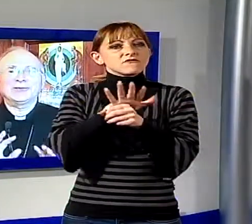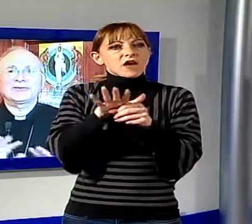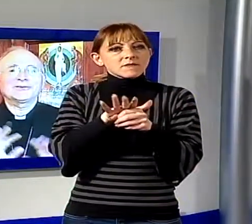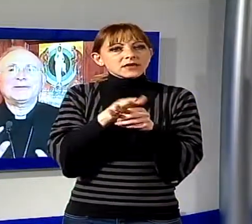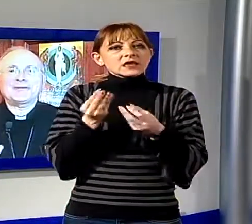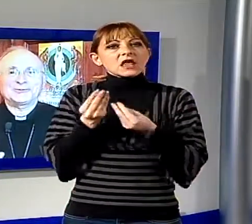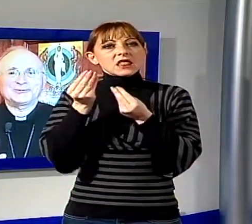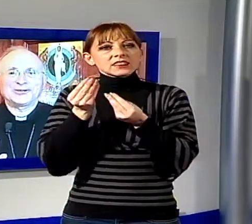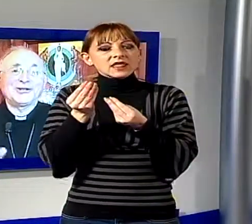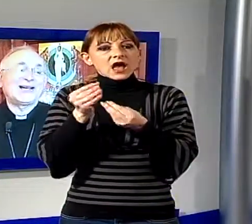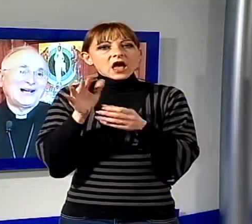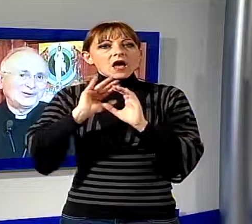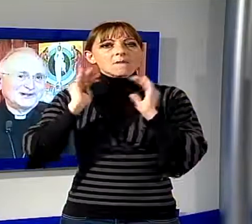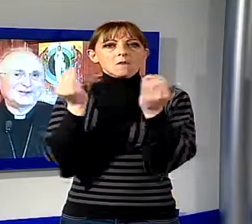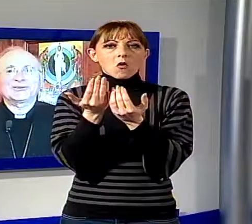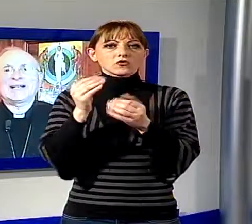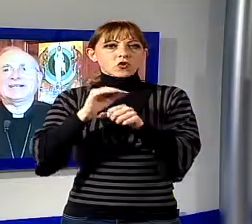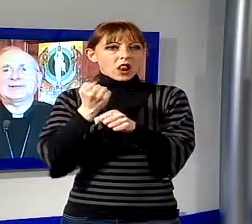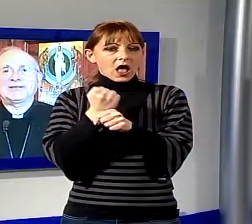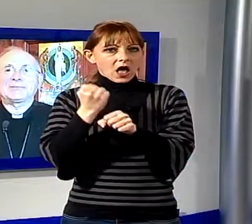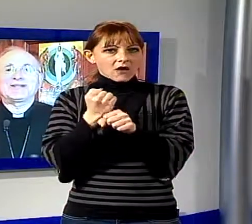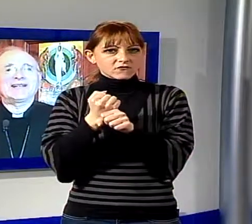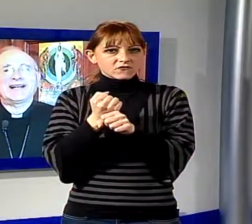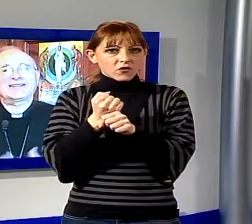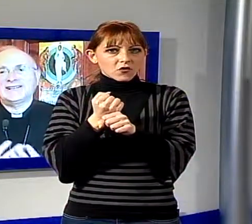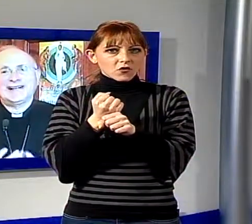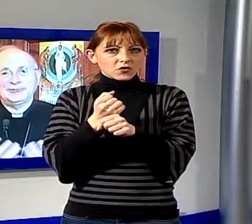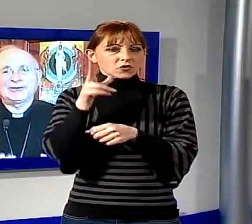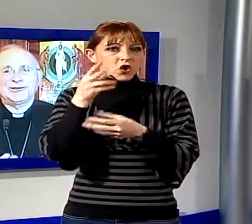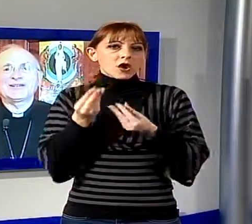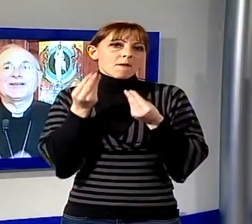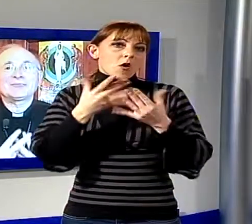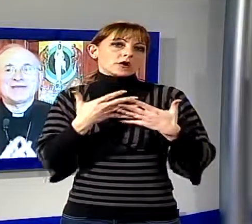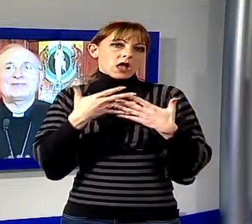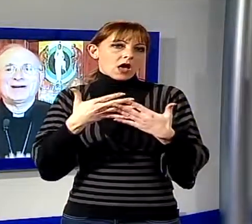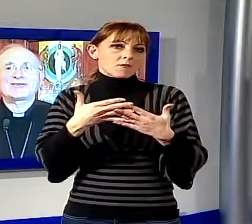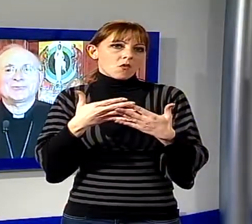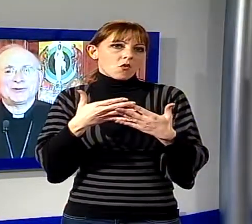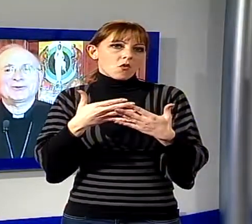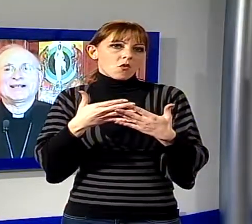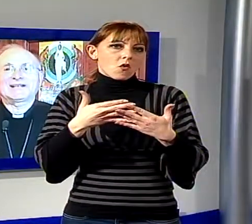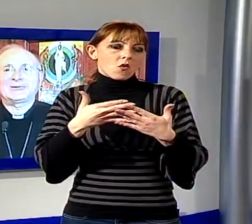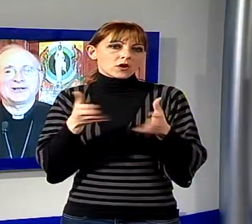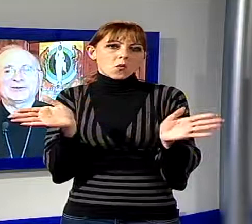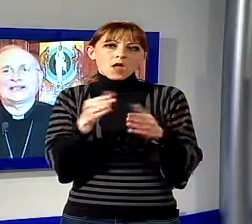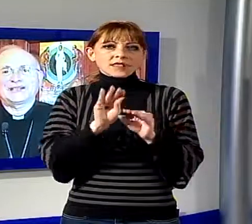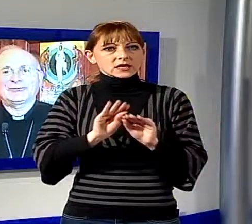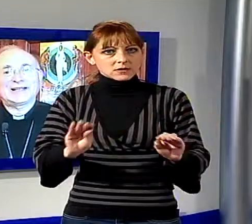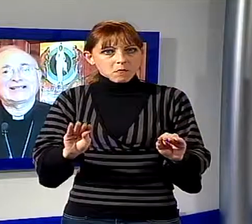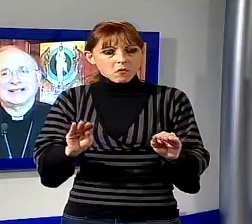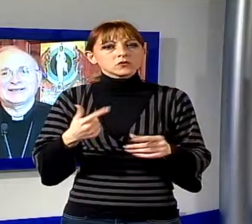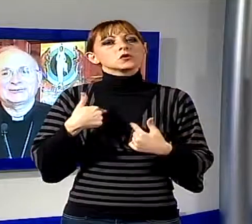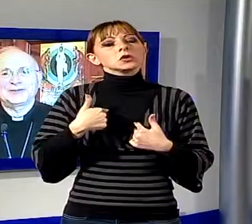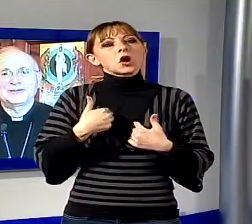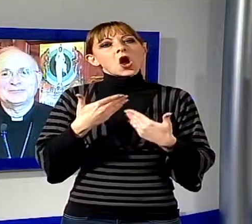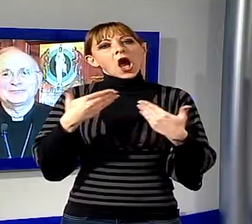del lavoro, dappertutto. Allora, sono tanti motivi per dire grazie a voi donne e vi faccio proprio tanti auguri con tanto